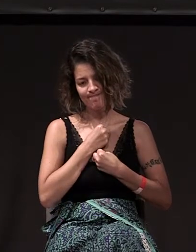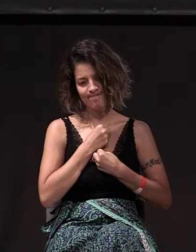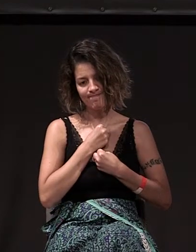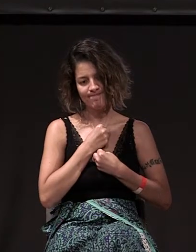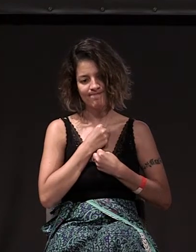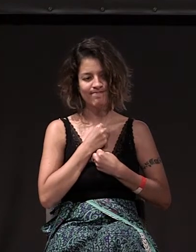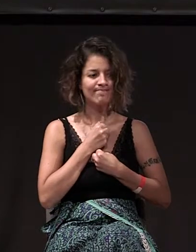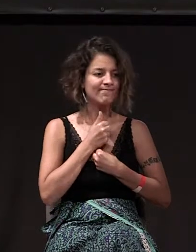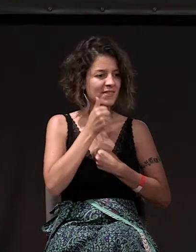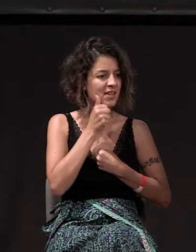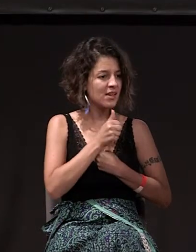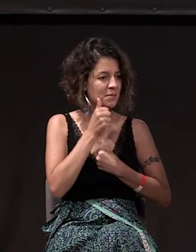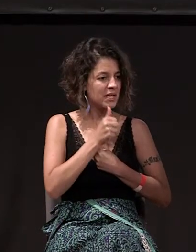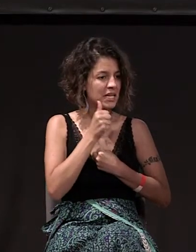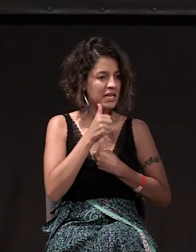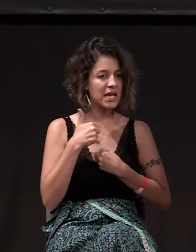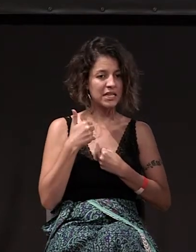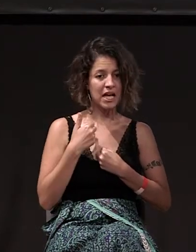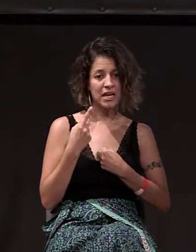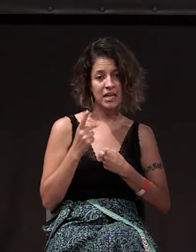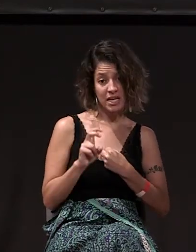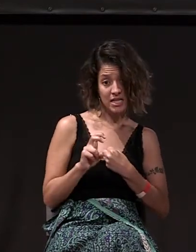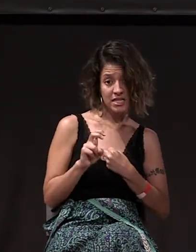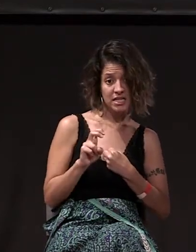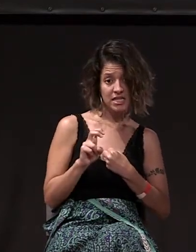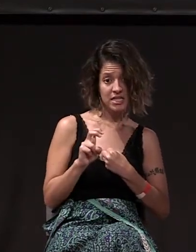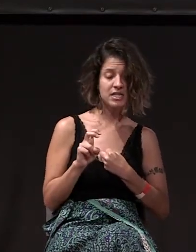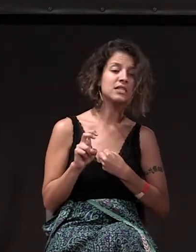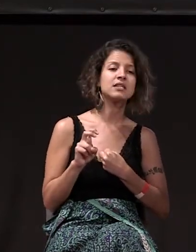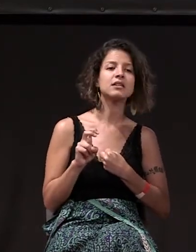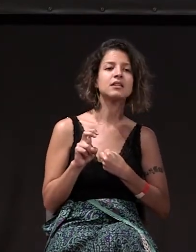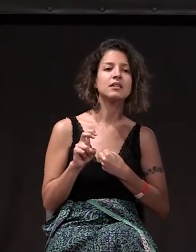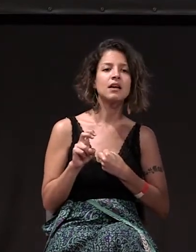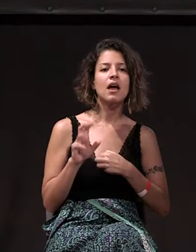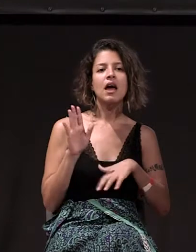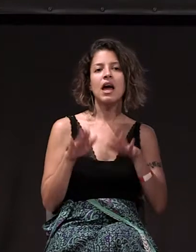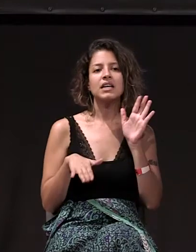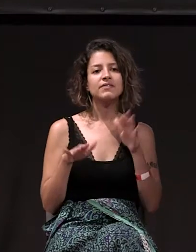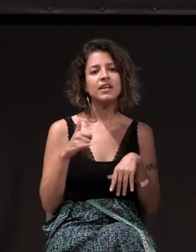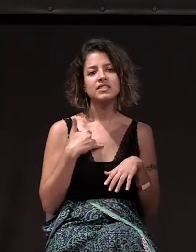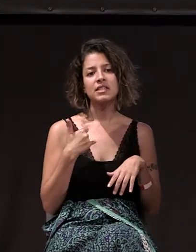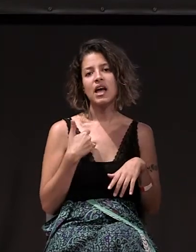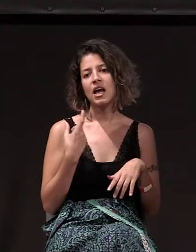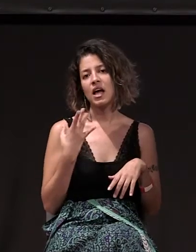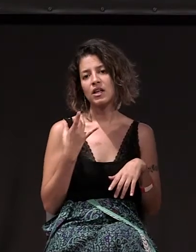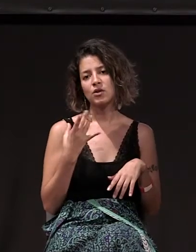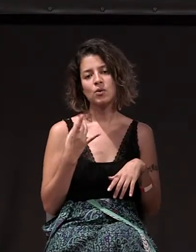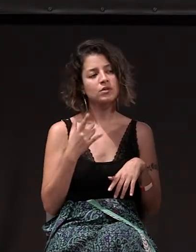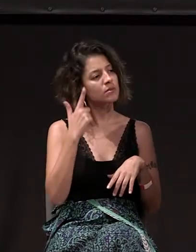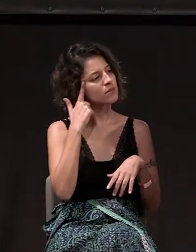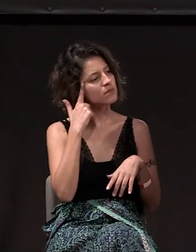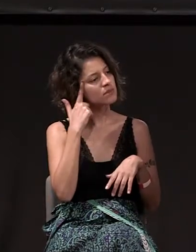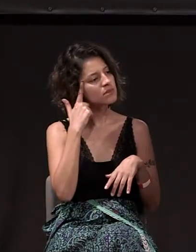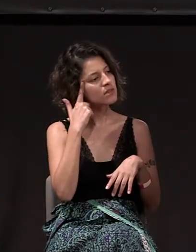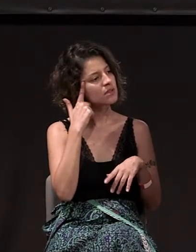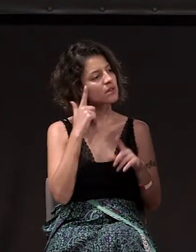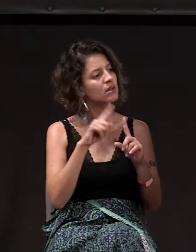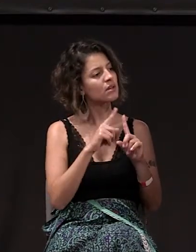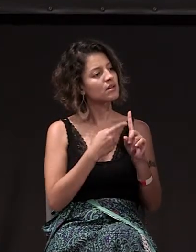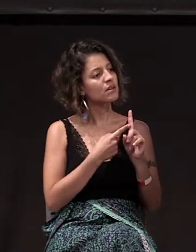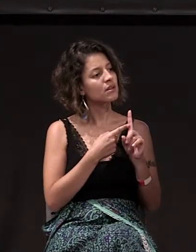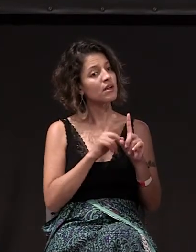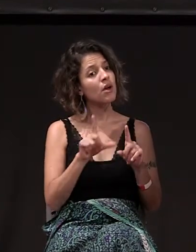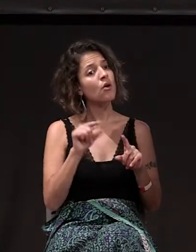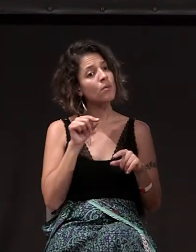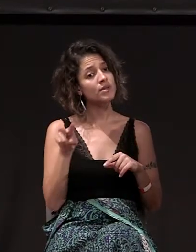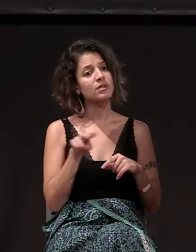15 anos que tem um namorado de 17, às vezes de 14, achar que a gravidez foi uma